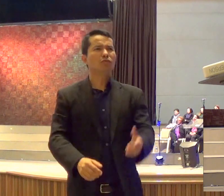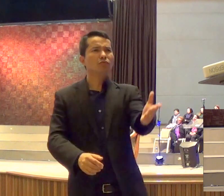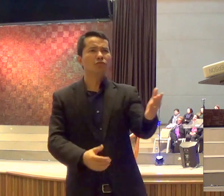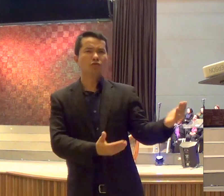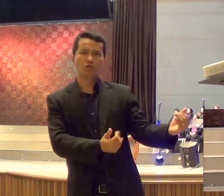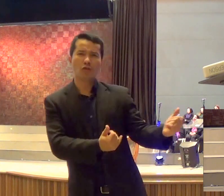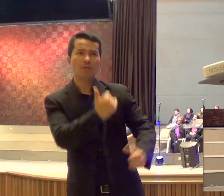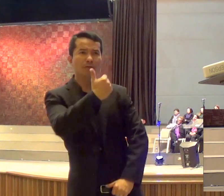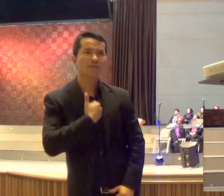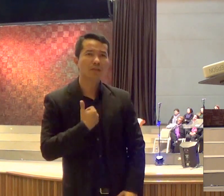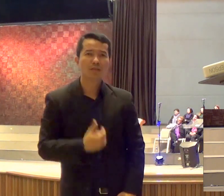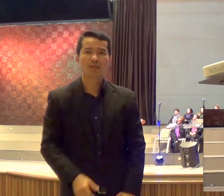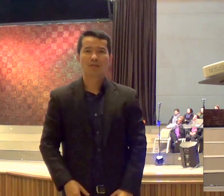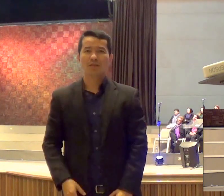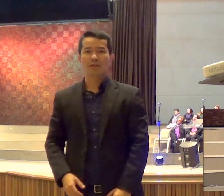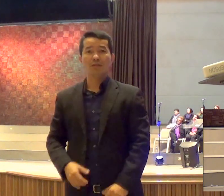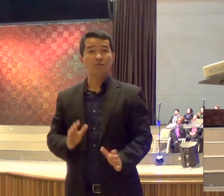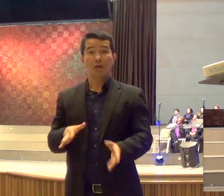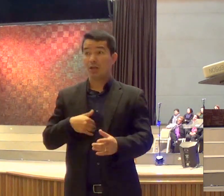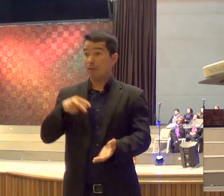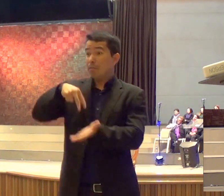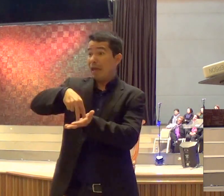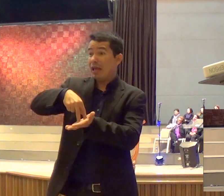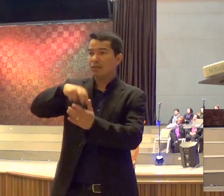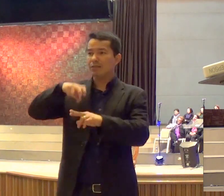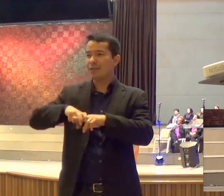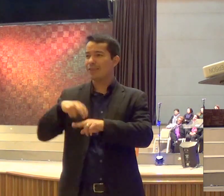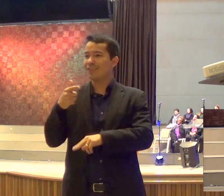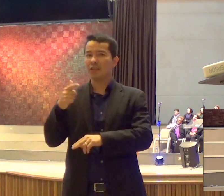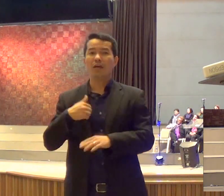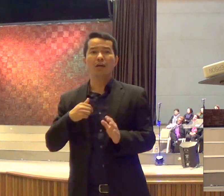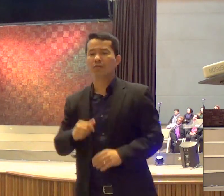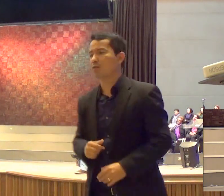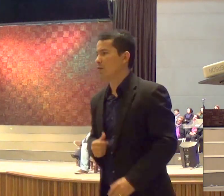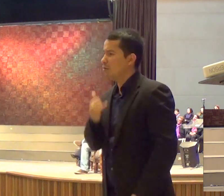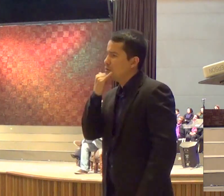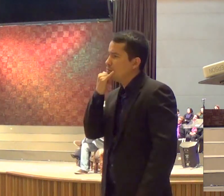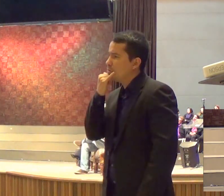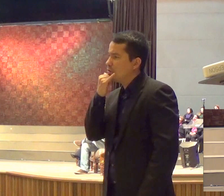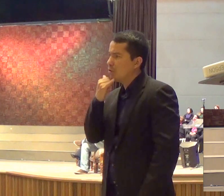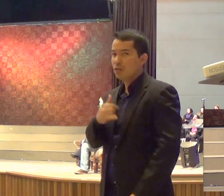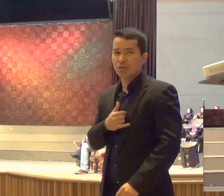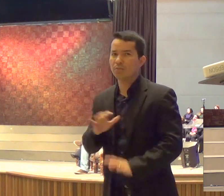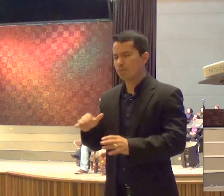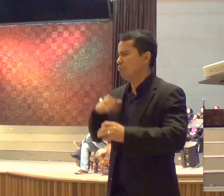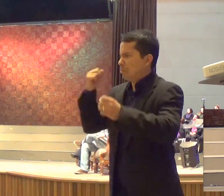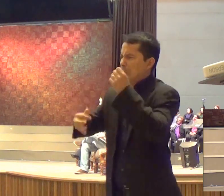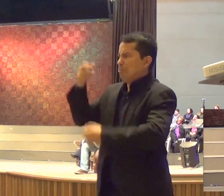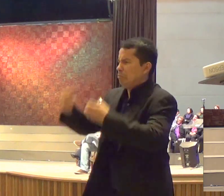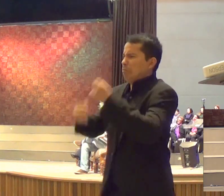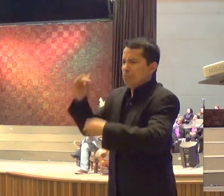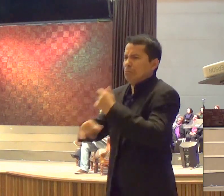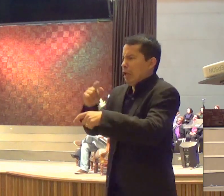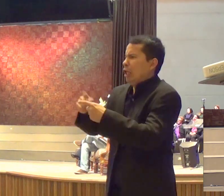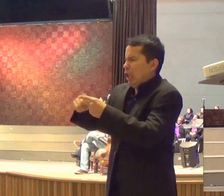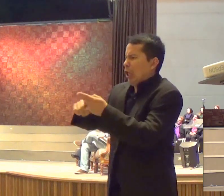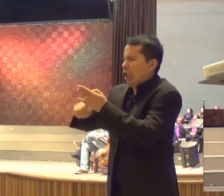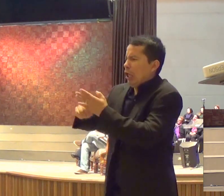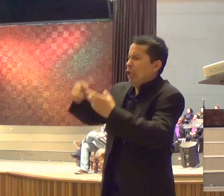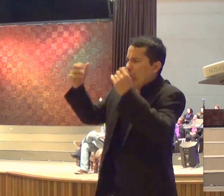eu falei sabe o que é pastor eu vim aqui para falar e eu rapidinho também isso isso isso isso isso